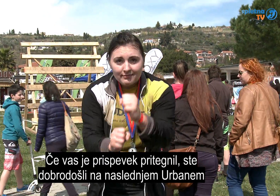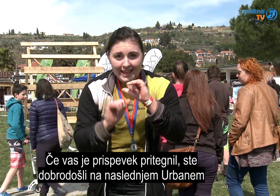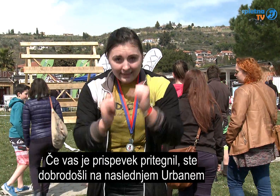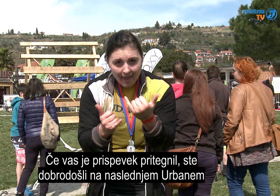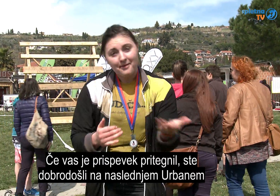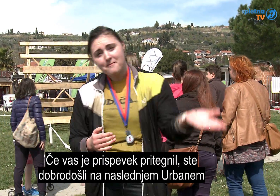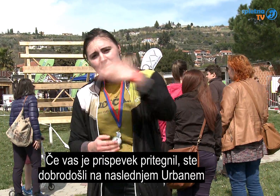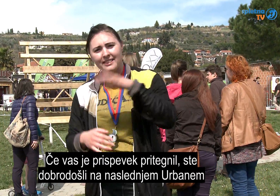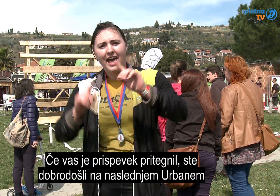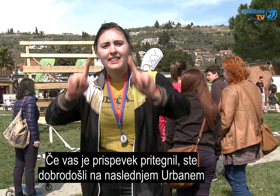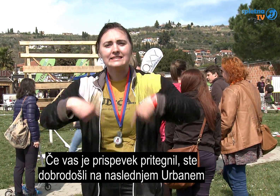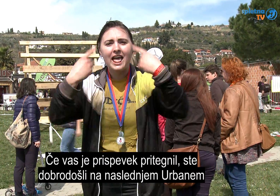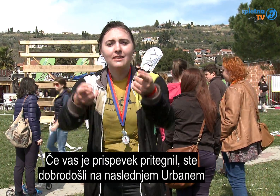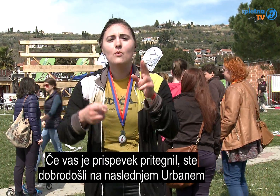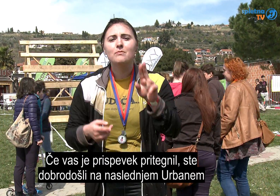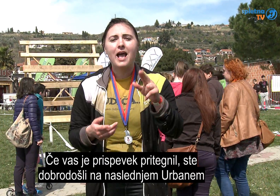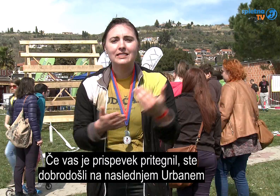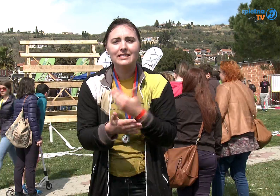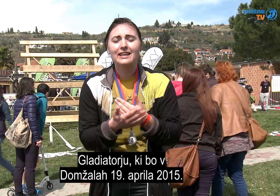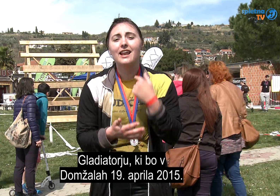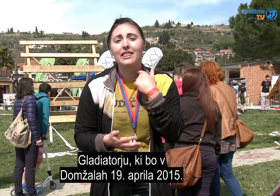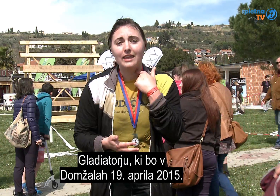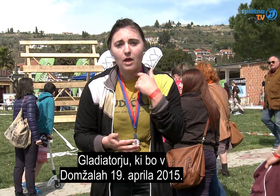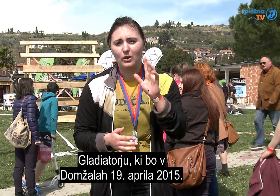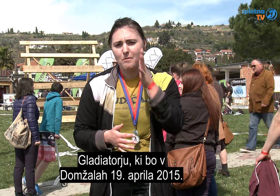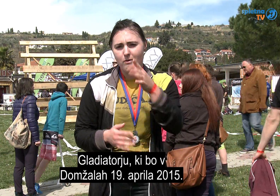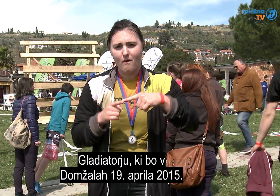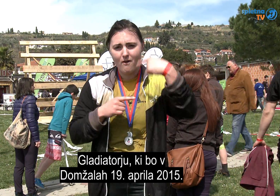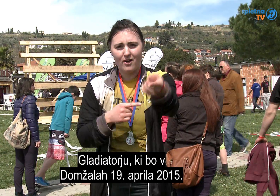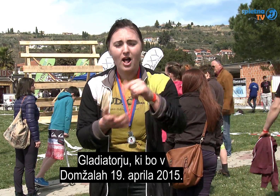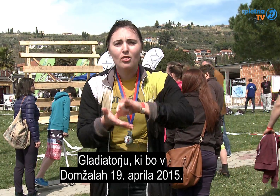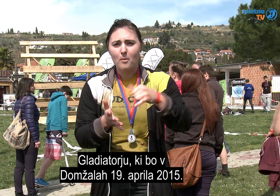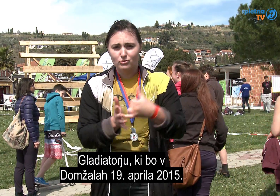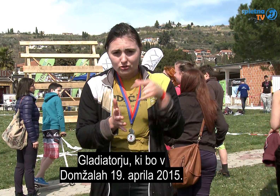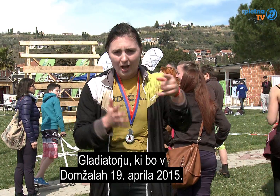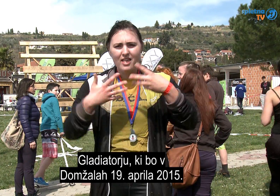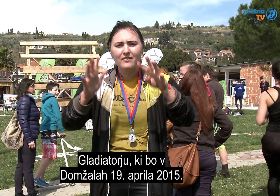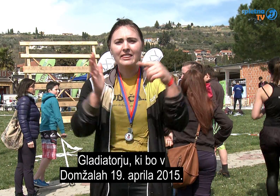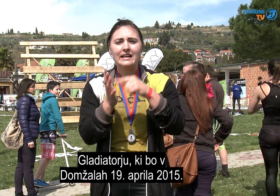Men, Radio Capris, Piloxi in pa naša Treksta.